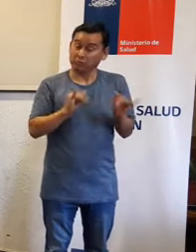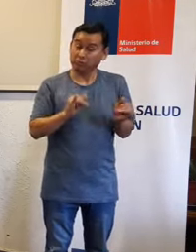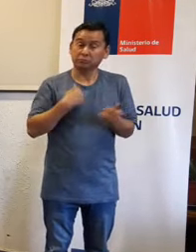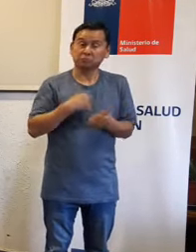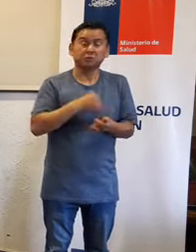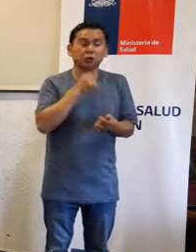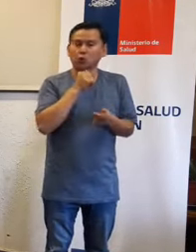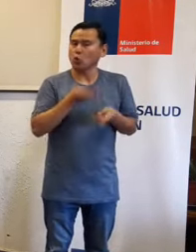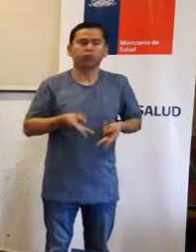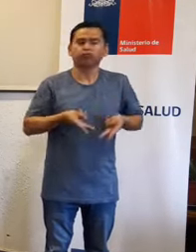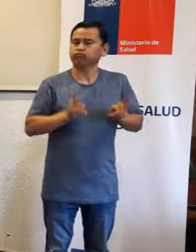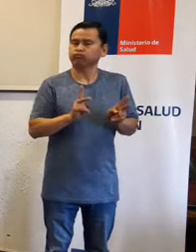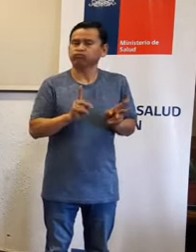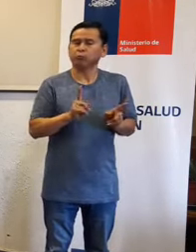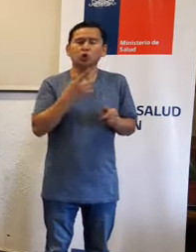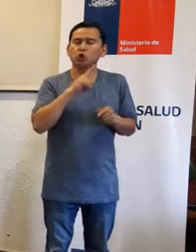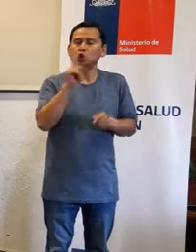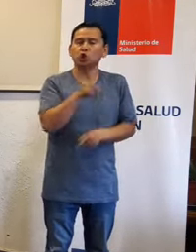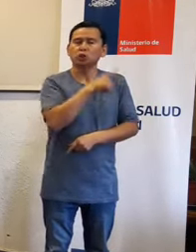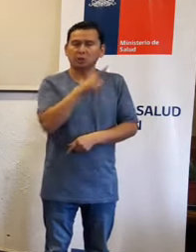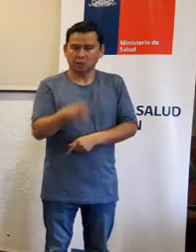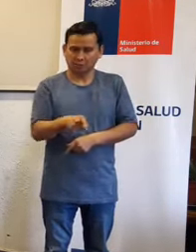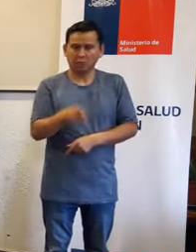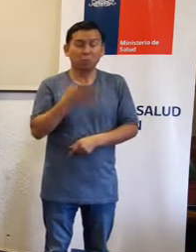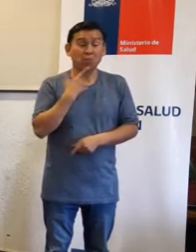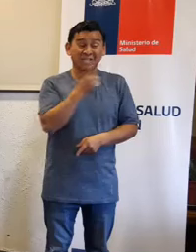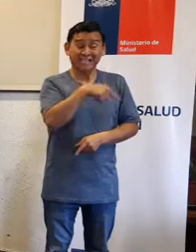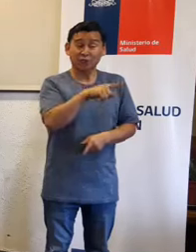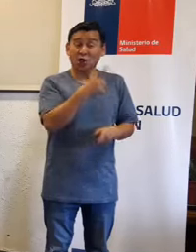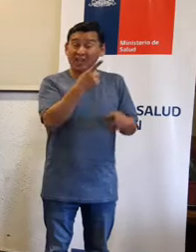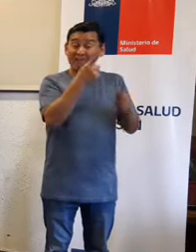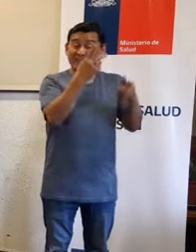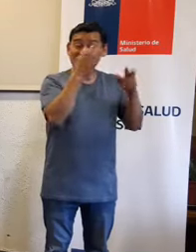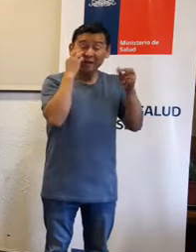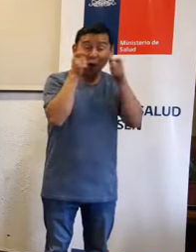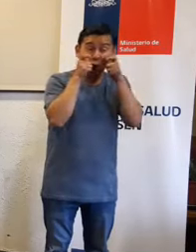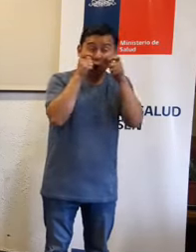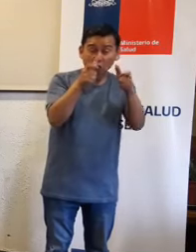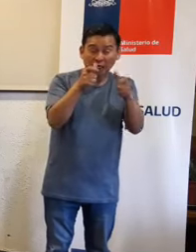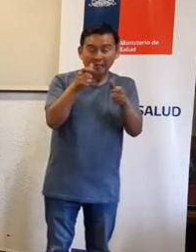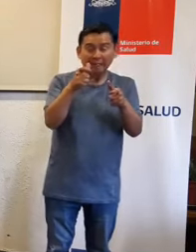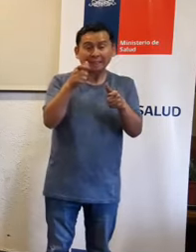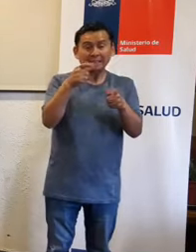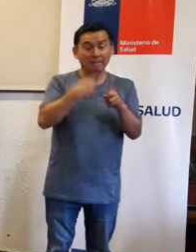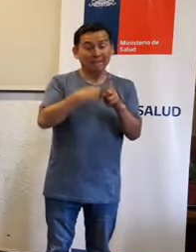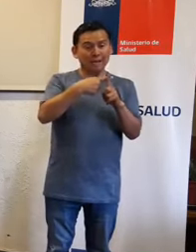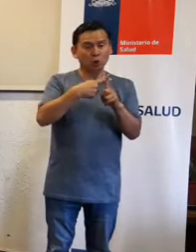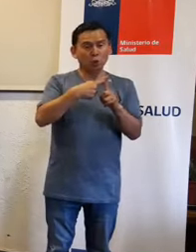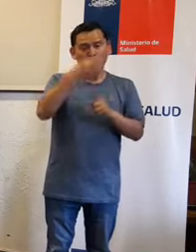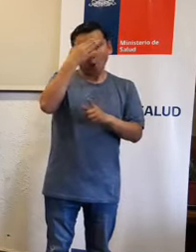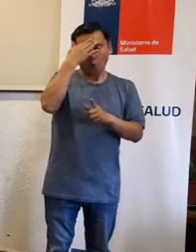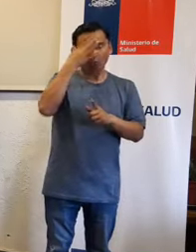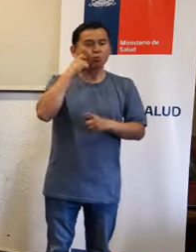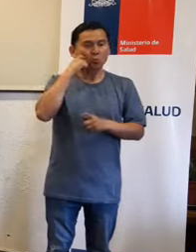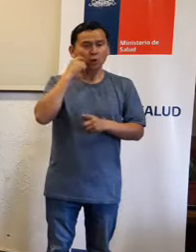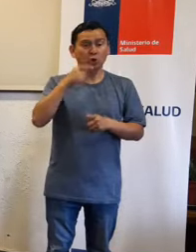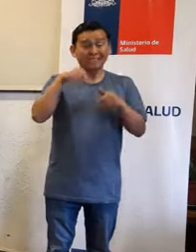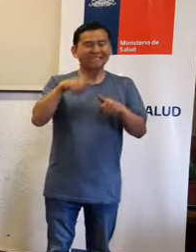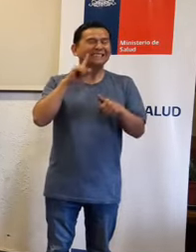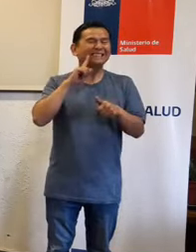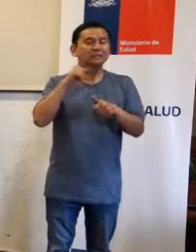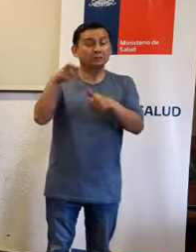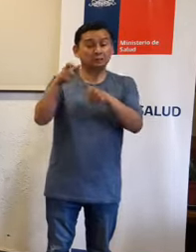a no utilizarlas porque no sirven porque no fueron diseñados para controlar temperatura humana los insumos clínicos que hoy día están